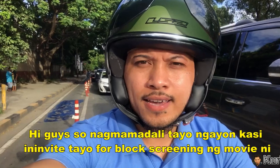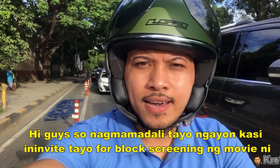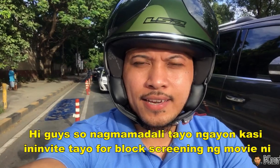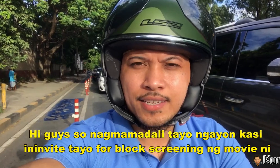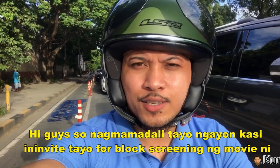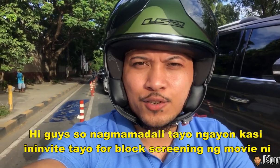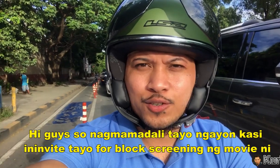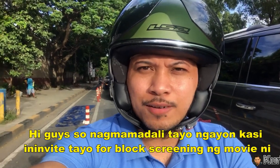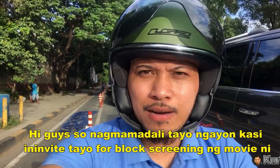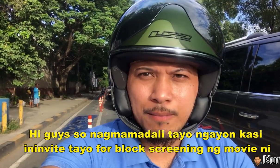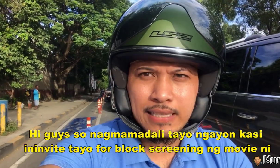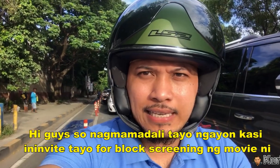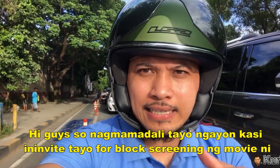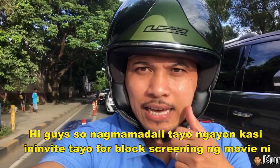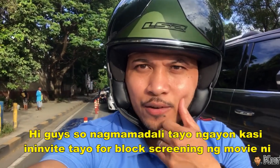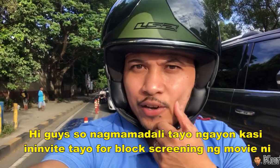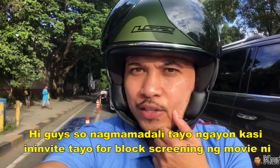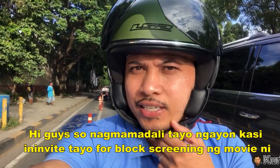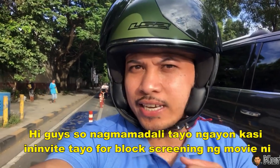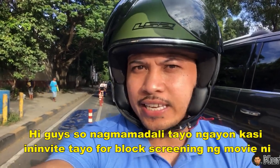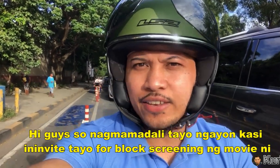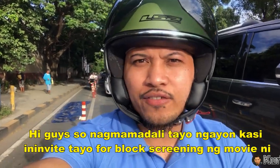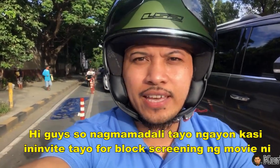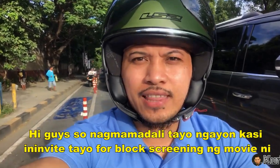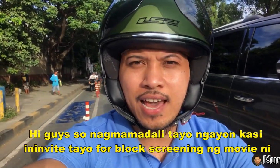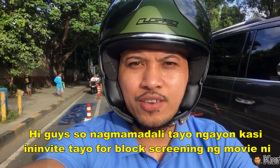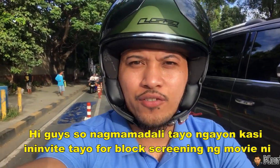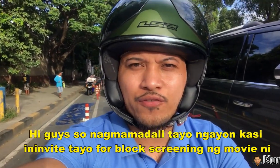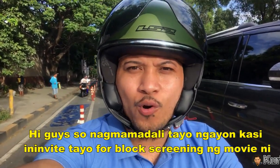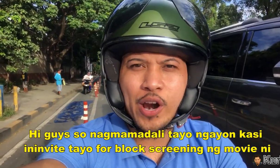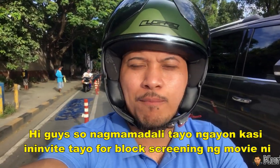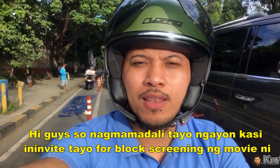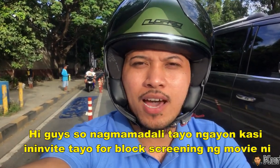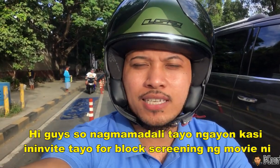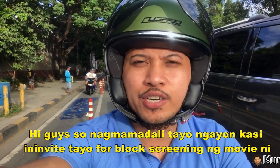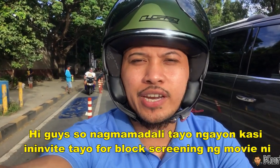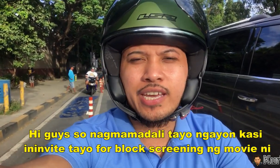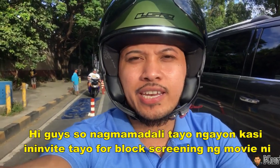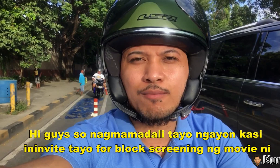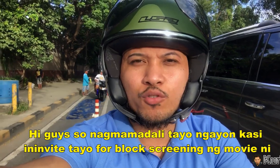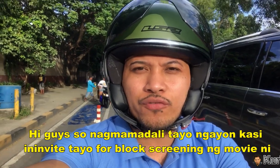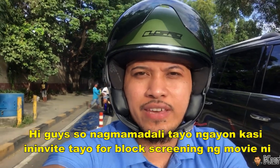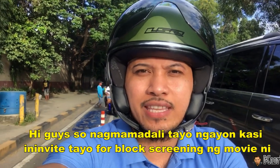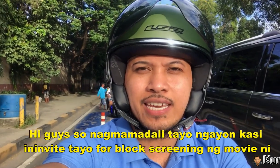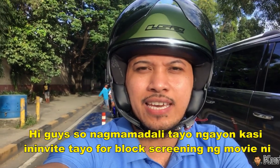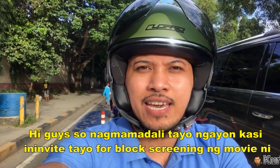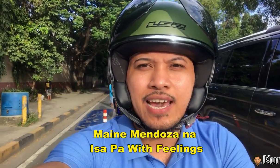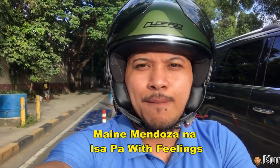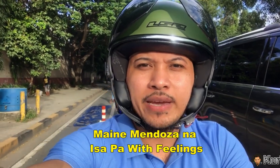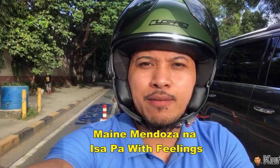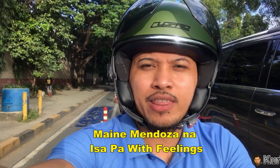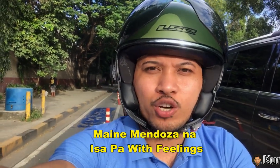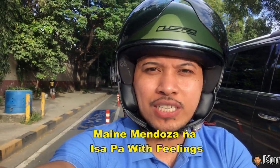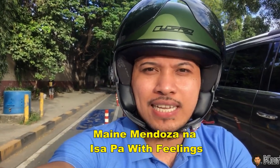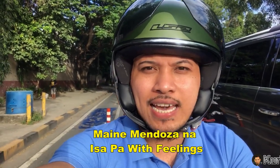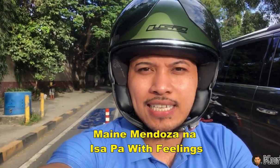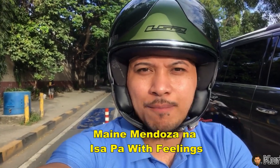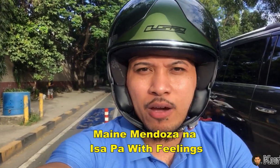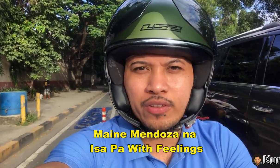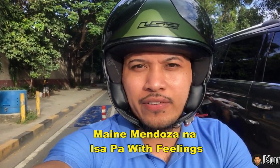Hi guys! So nagmamadali tayo ngayon kasi in-invite tayo for block screening ng movie ni Main Mendoza na isa pa with